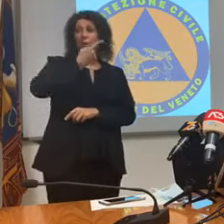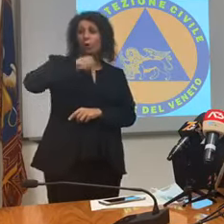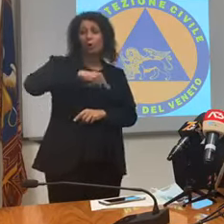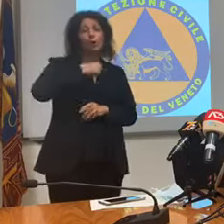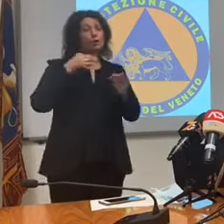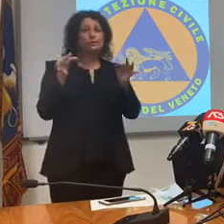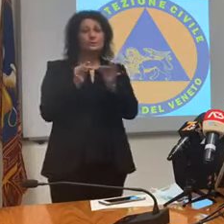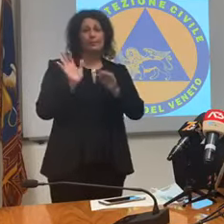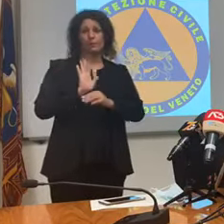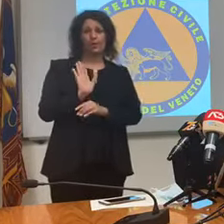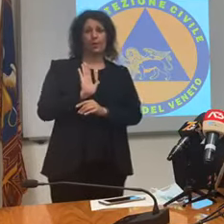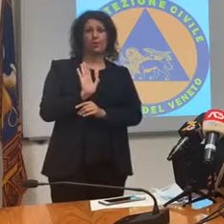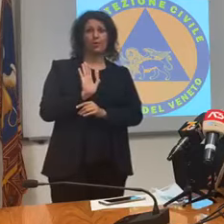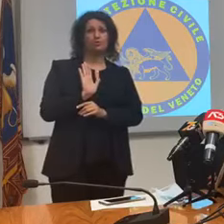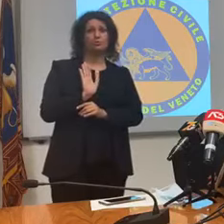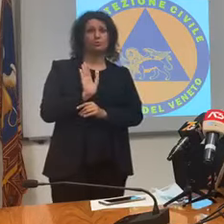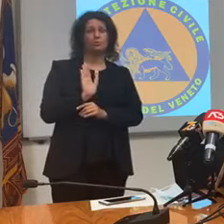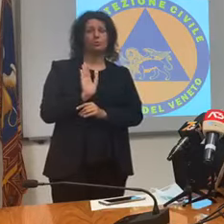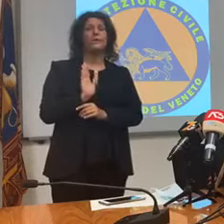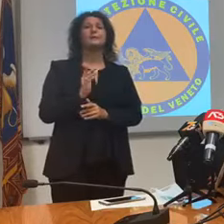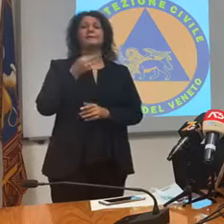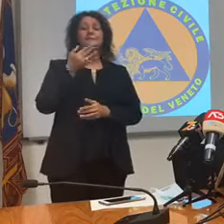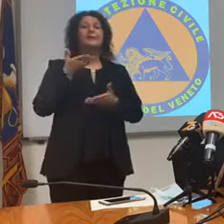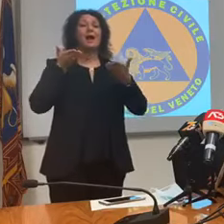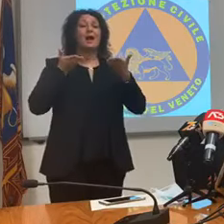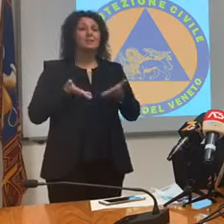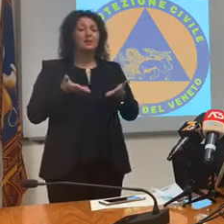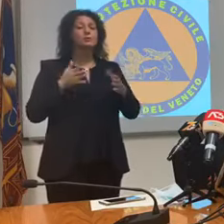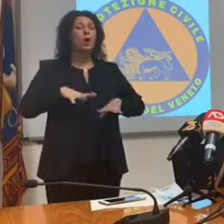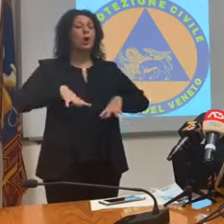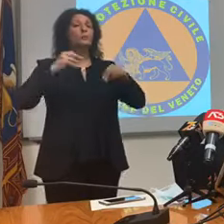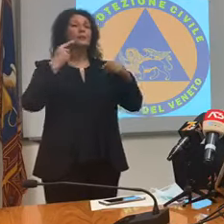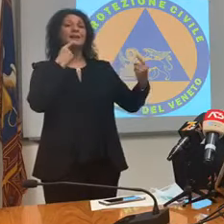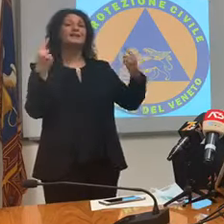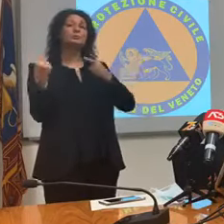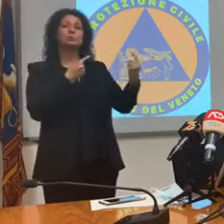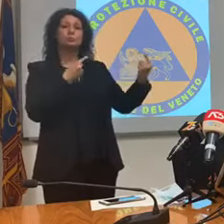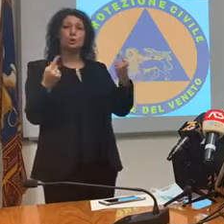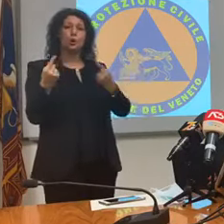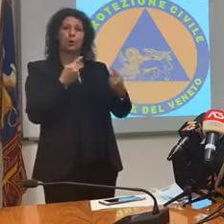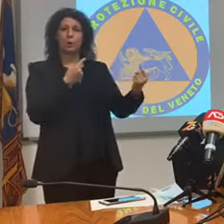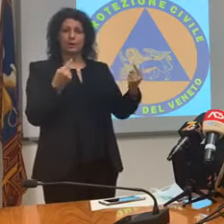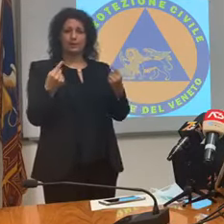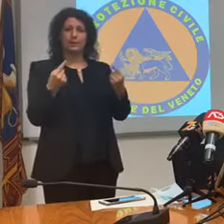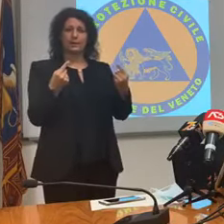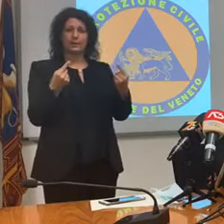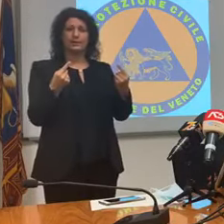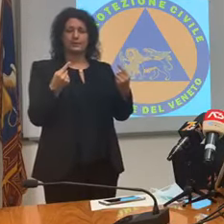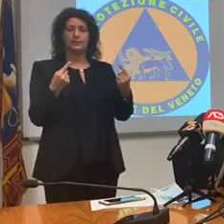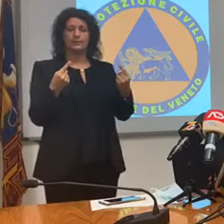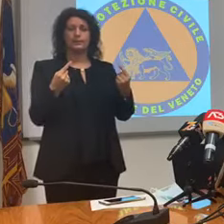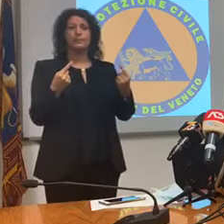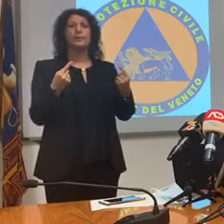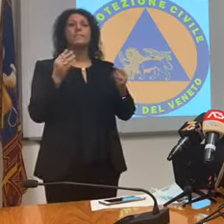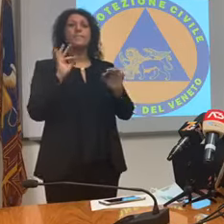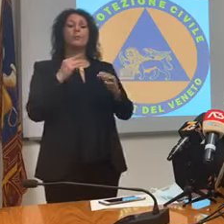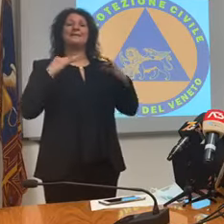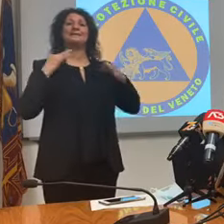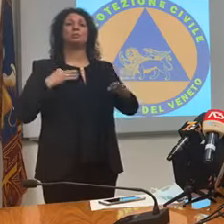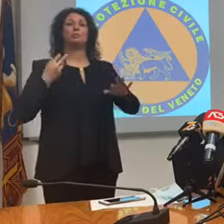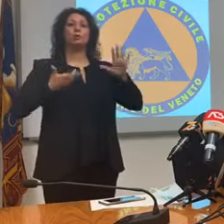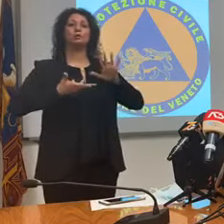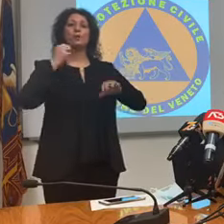da un punto di vista questa questione, quindi abbiamo posto la questione da un punto di vista meramente tecnico all'Istituto Superiore di